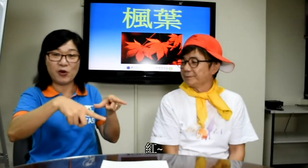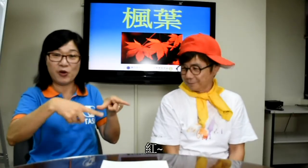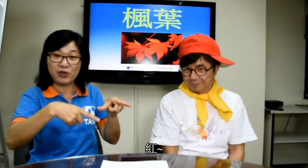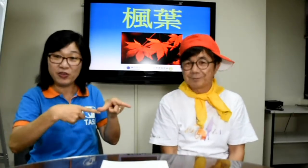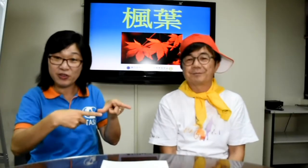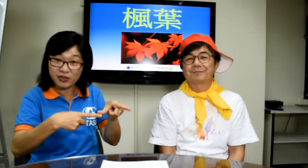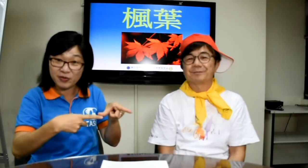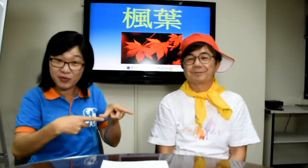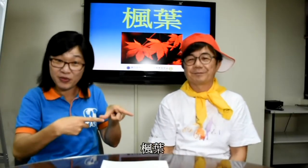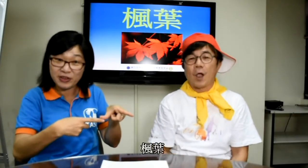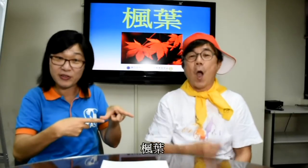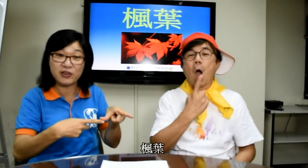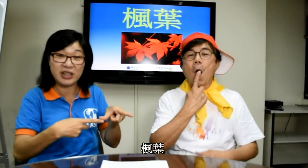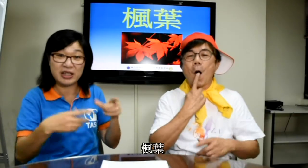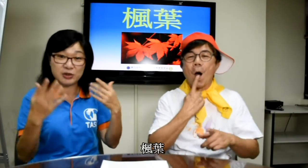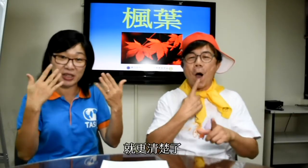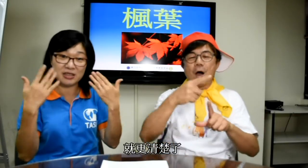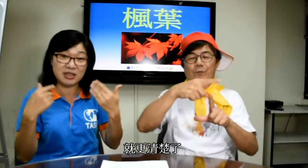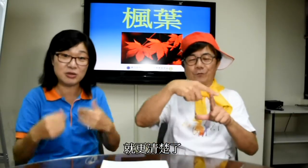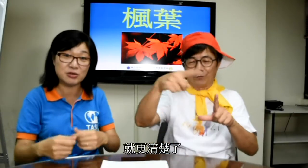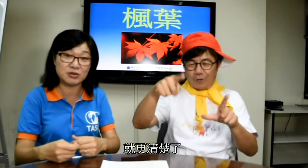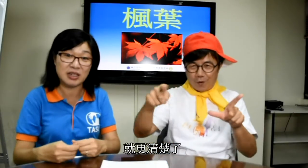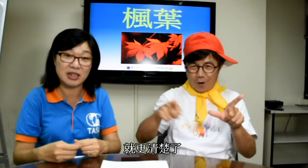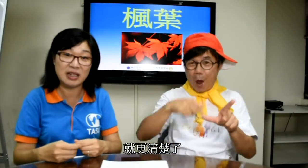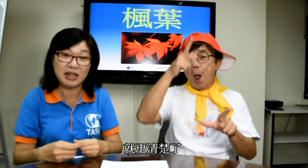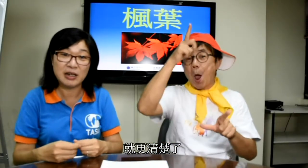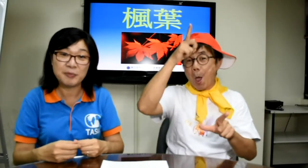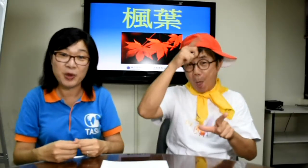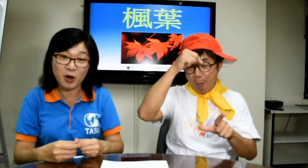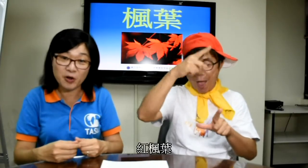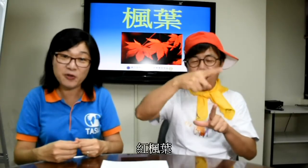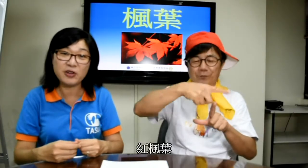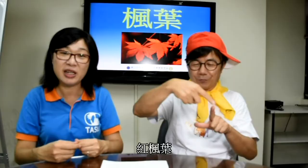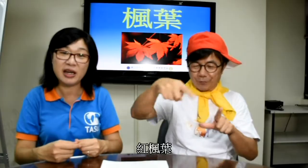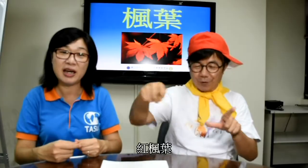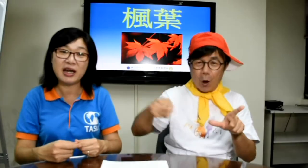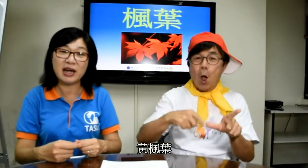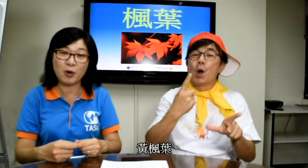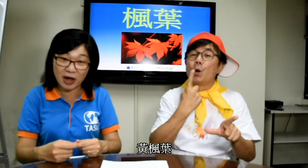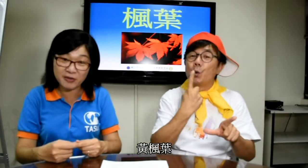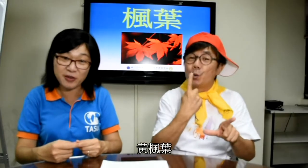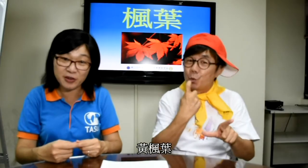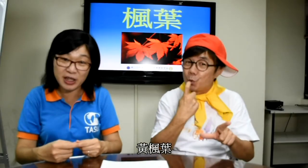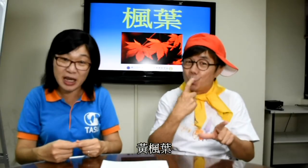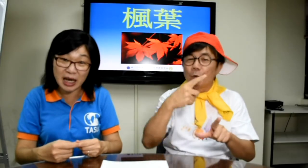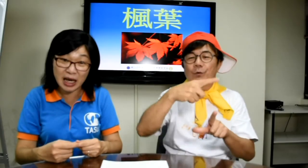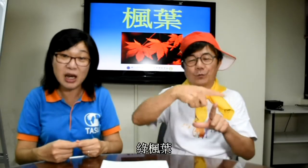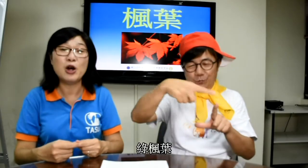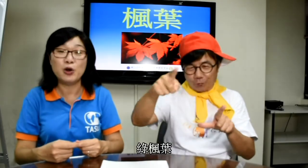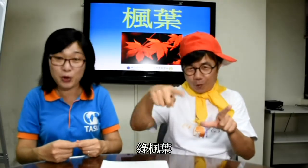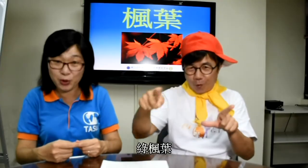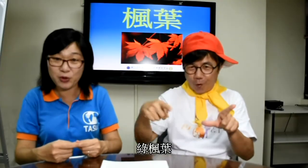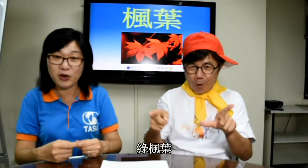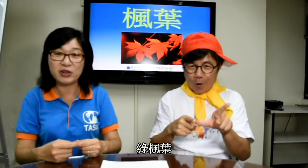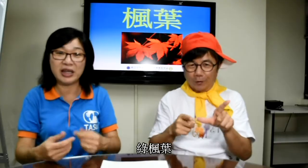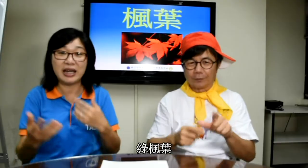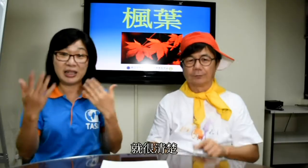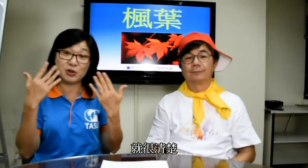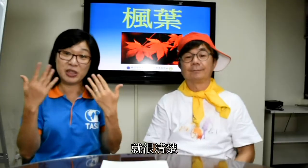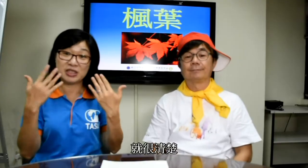红枫叶，就更清楚了。红枫叶，黄枫叶。绿枫叶就很清